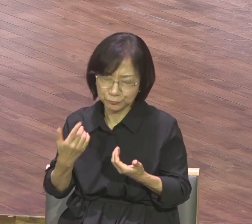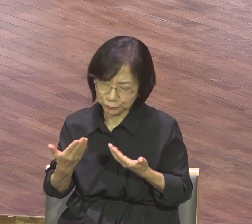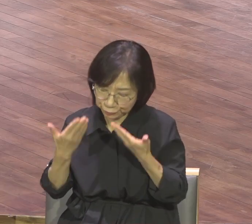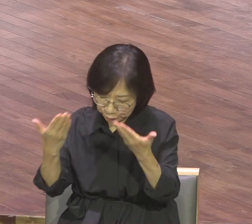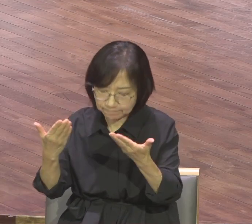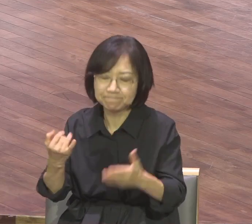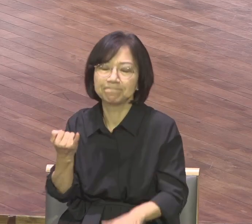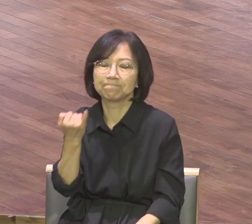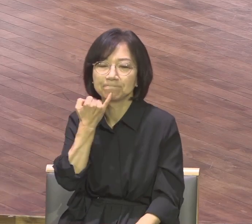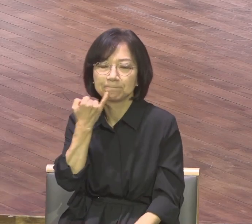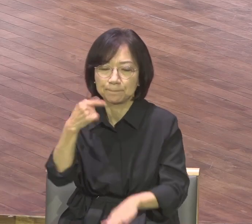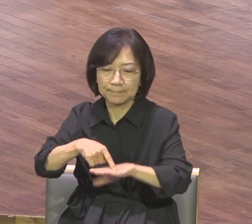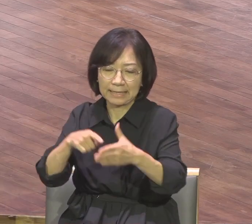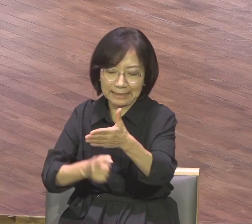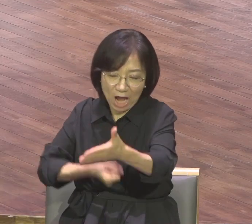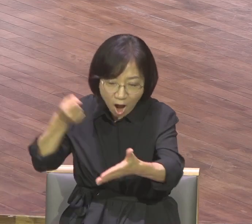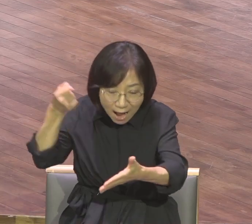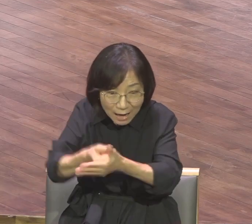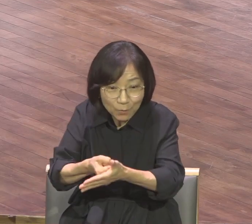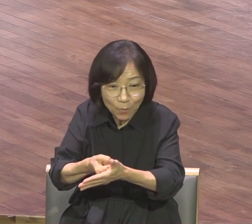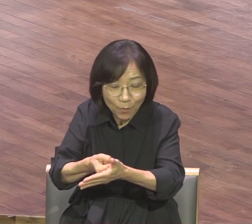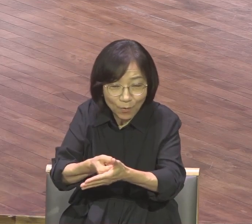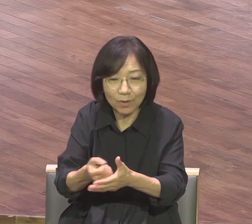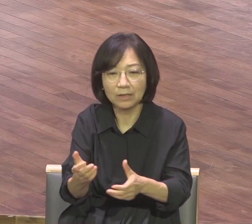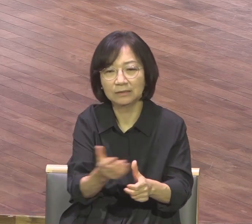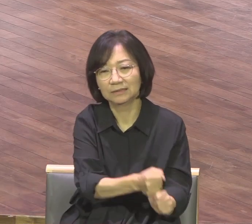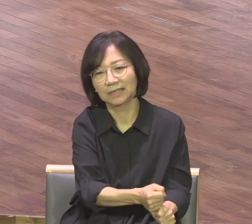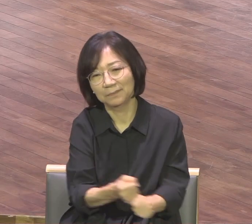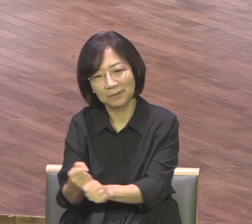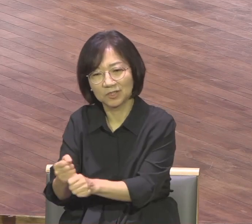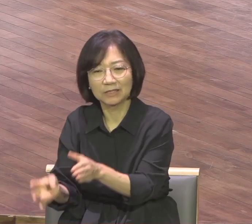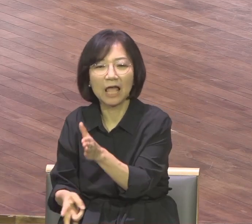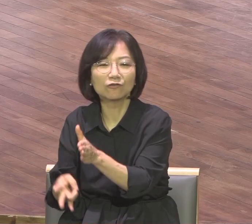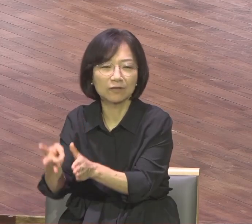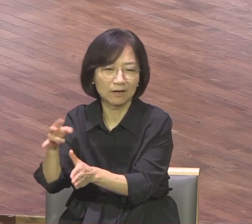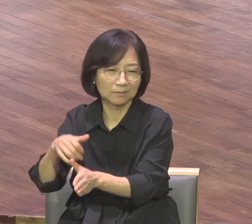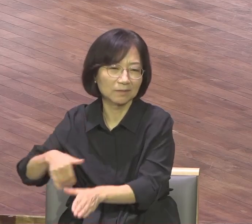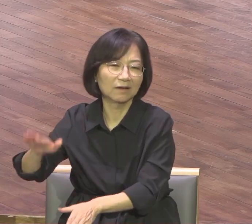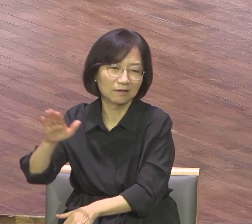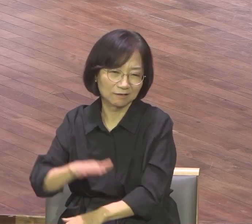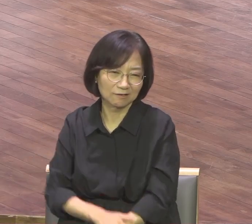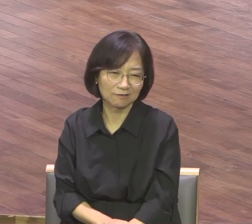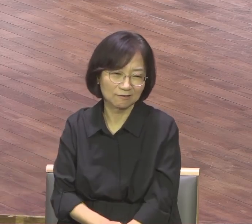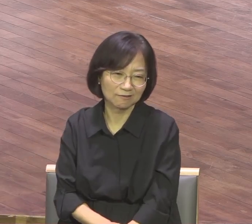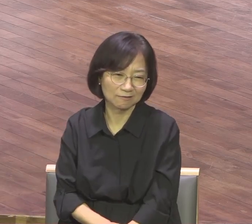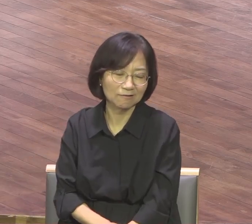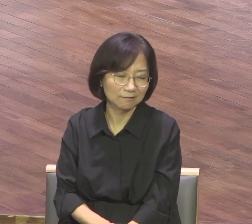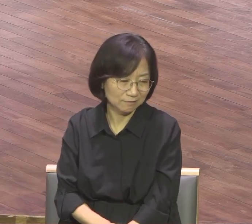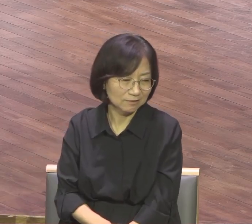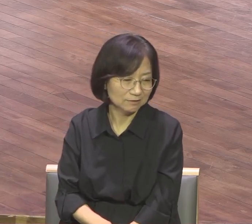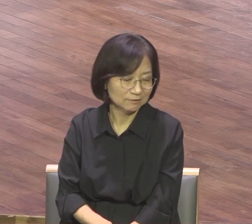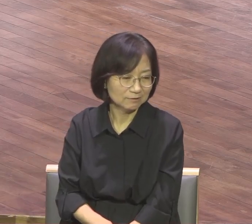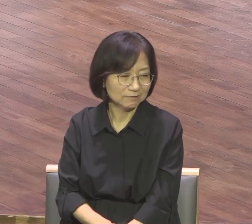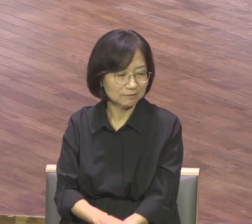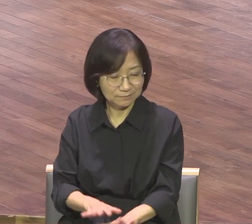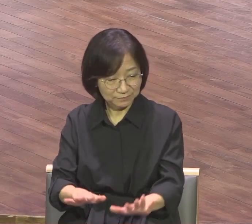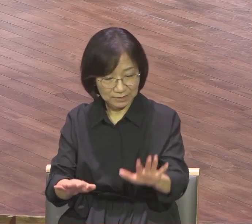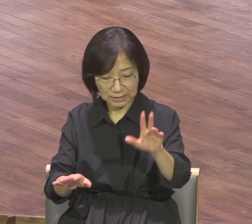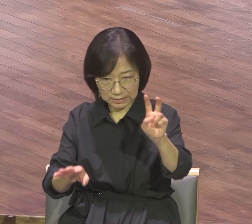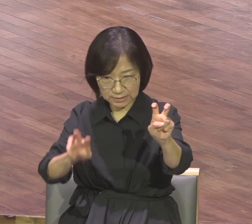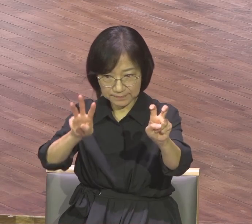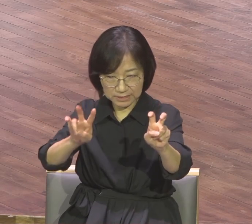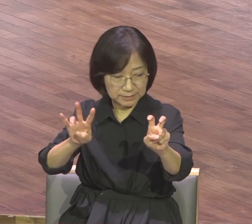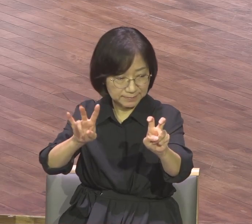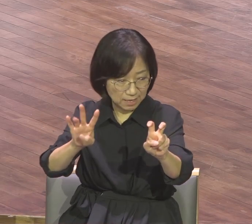바울은 24절에 이런 순교까지도 각오한 신앙의 결단과 언약적 도전을 가슴 절절히 고백하죠.